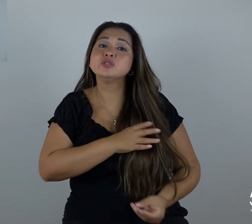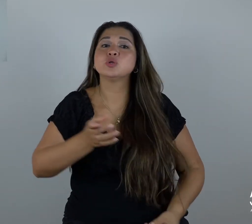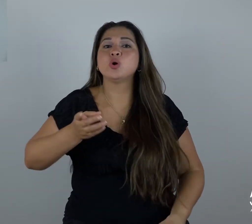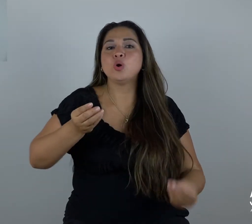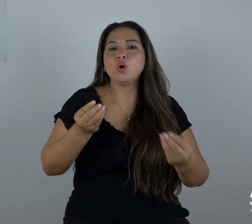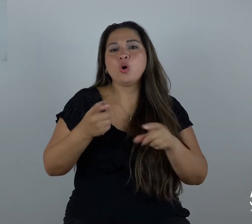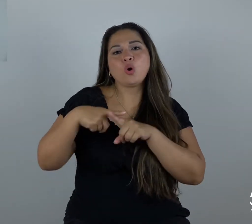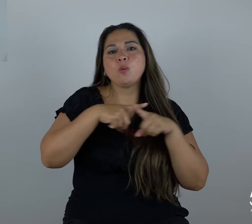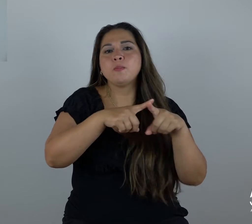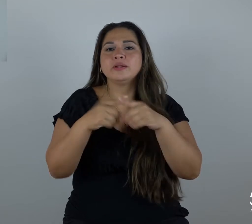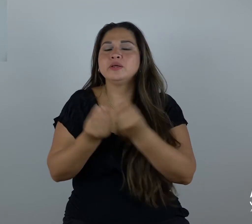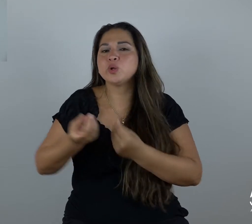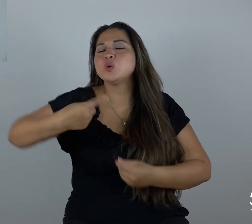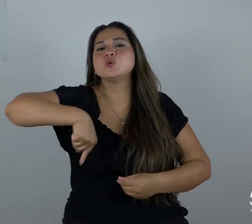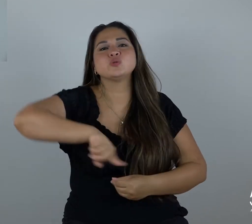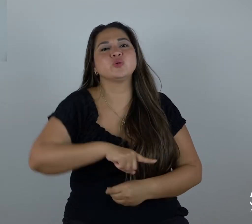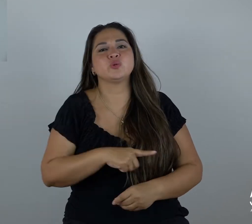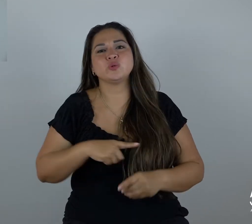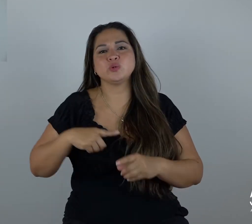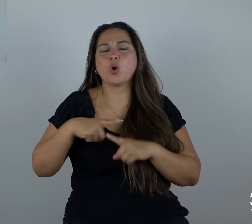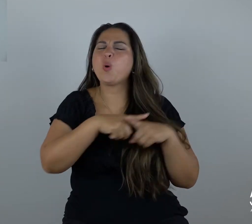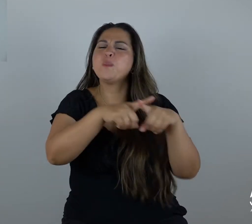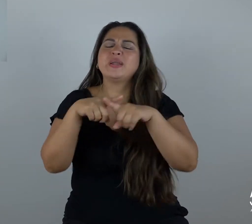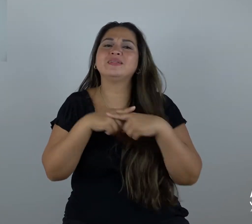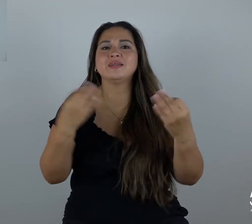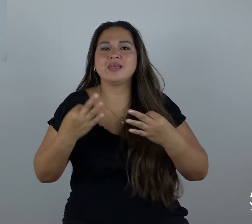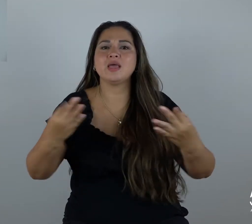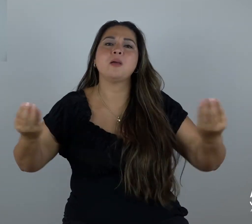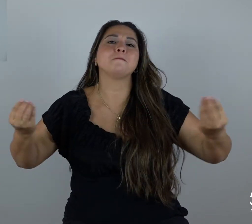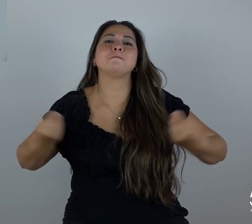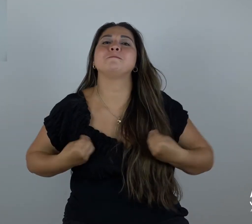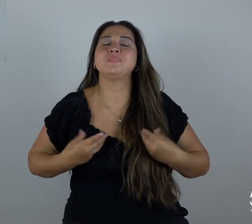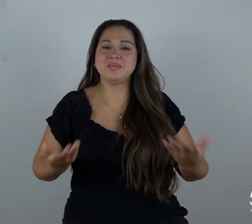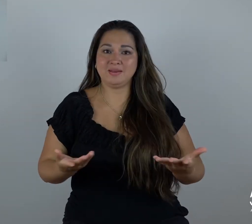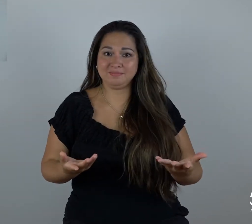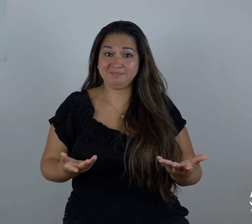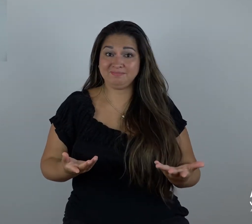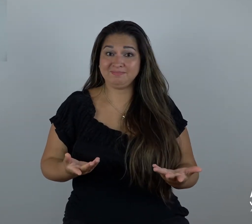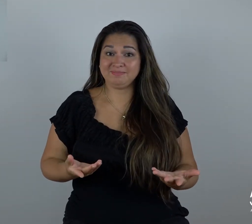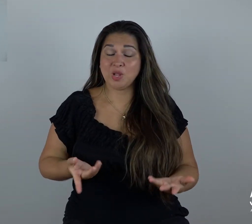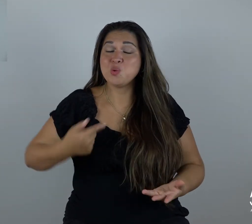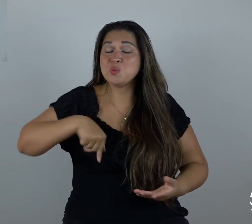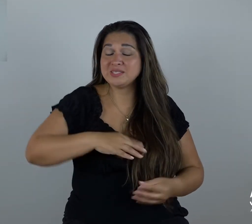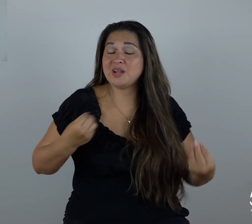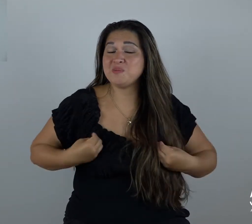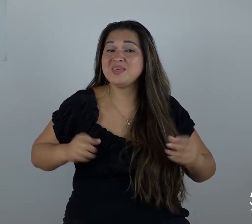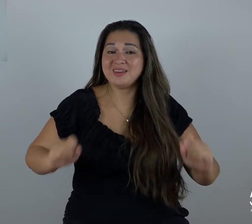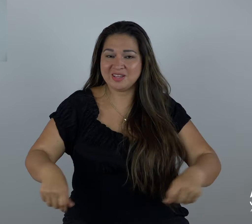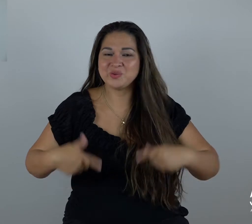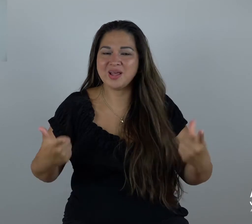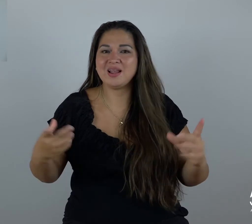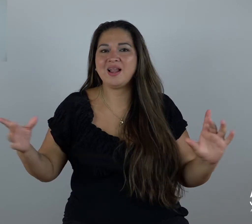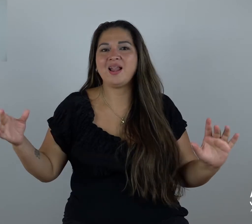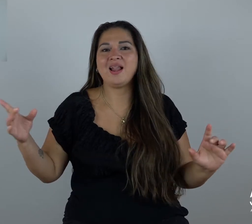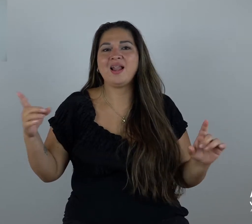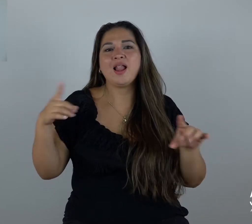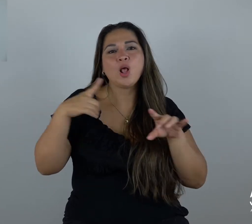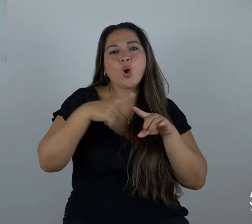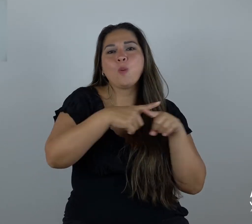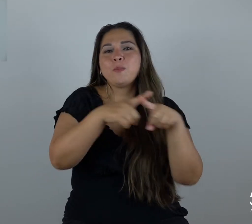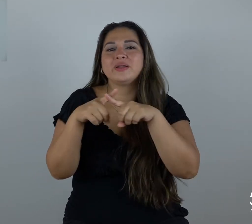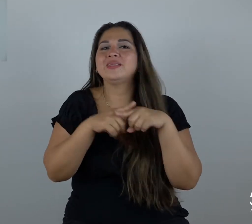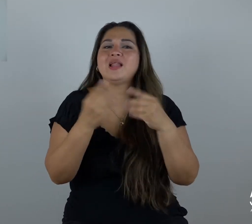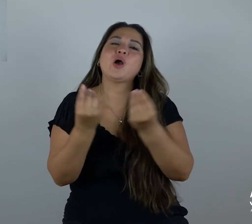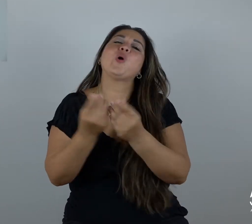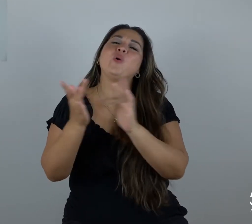nosotros vida. Nosotros, y estoy convencido que tanto tú como yo, queremos compartir nuestra vida natural con Él en ese proceso que